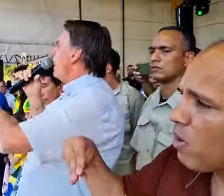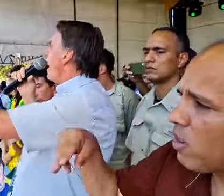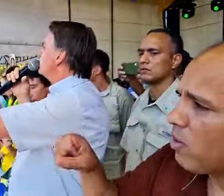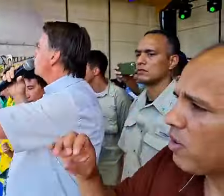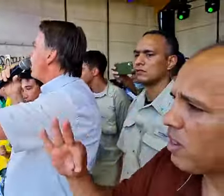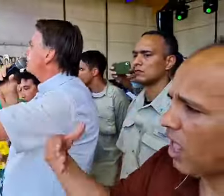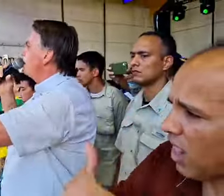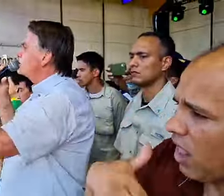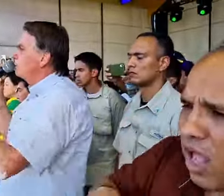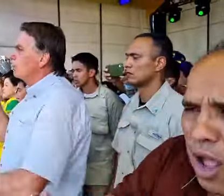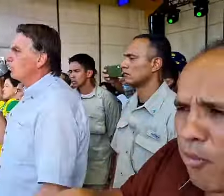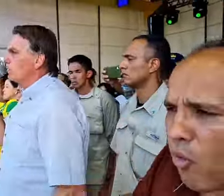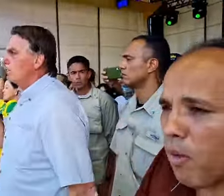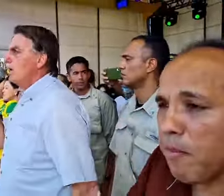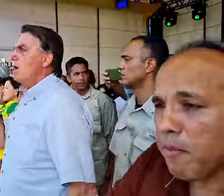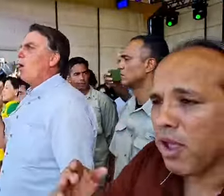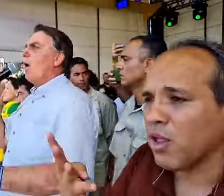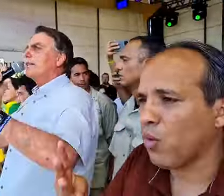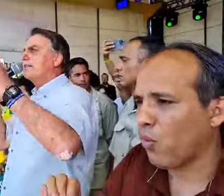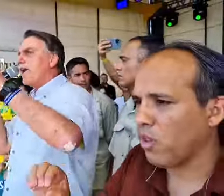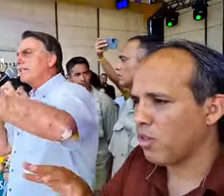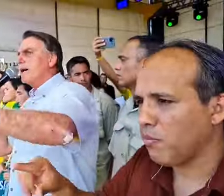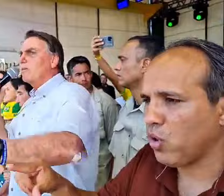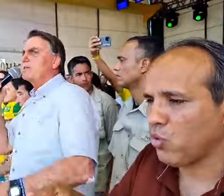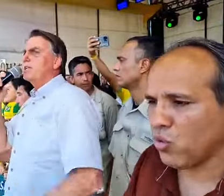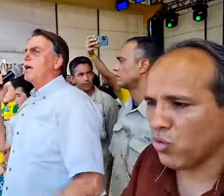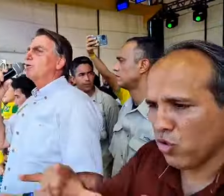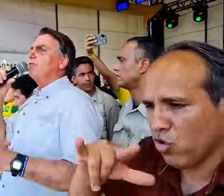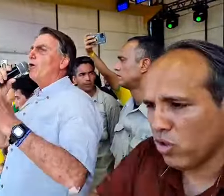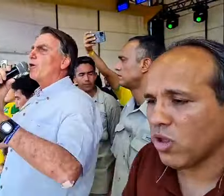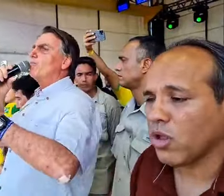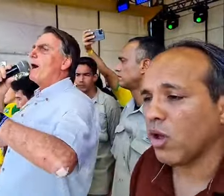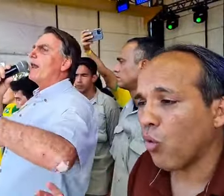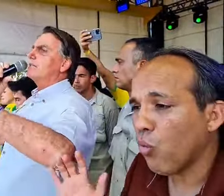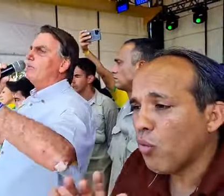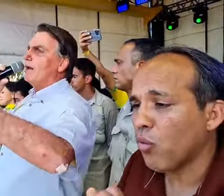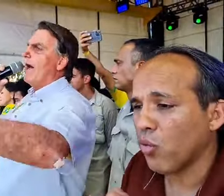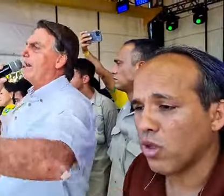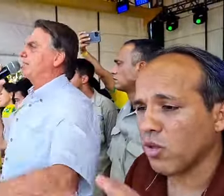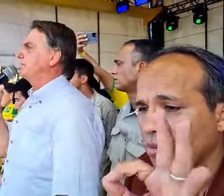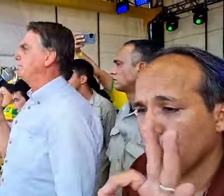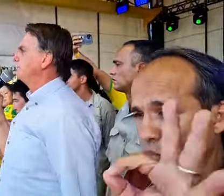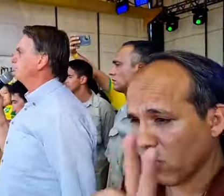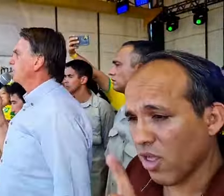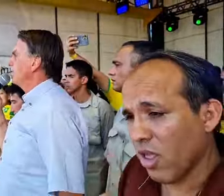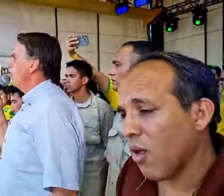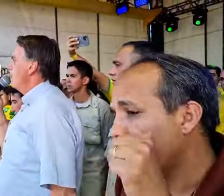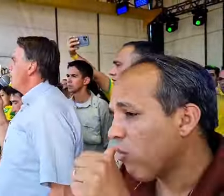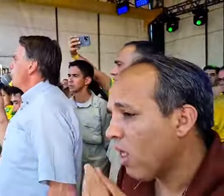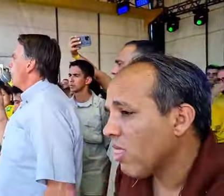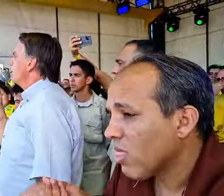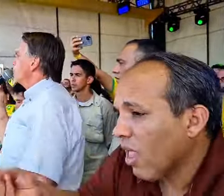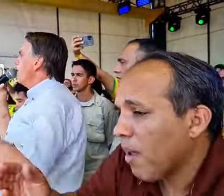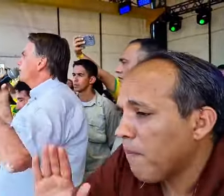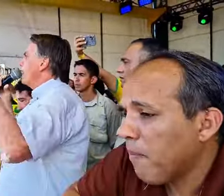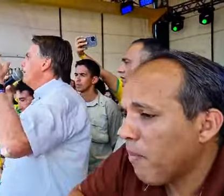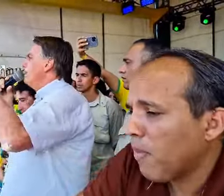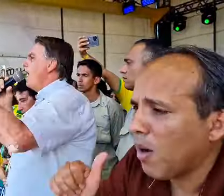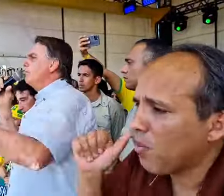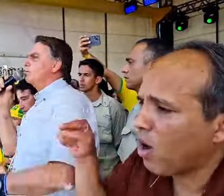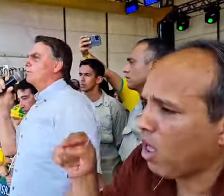dos mais de 400 títulos, 80% foram para as mulheres. Quando